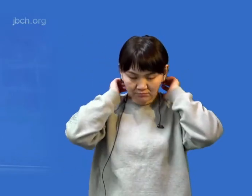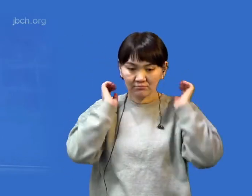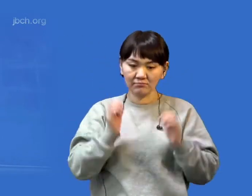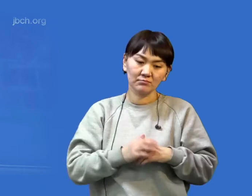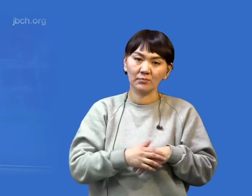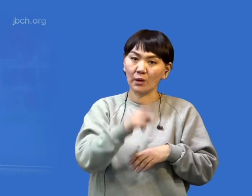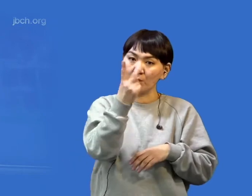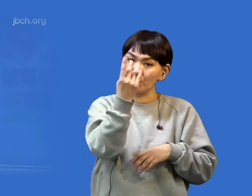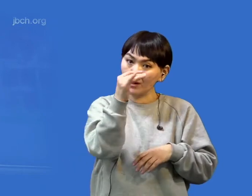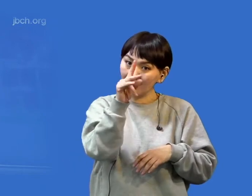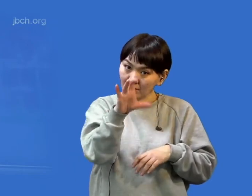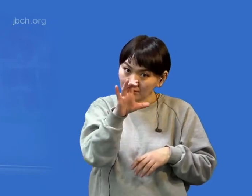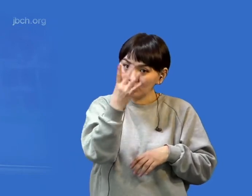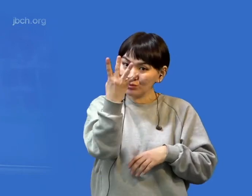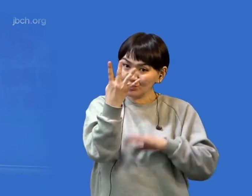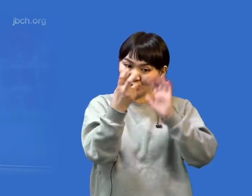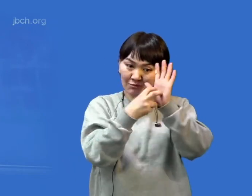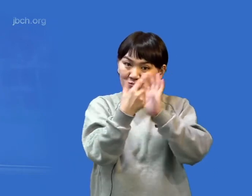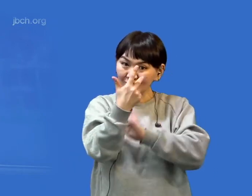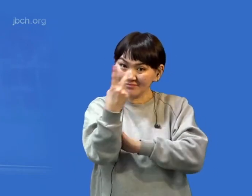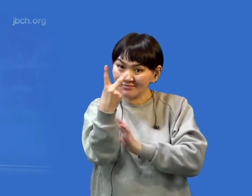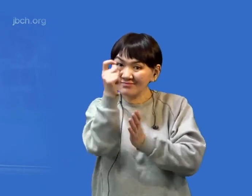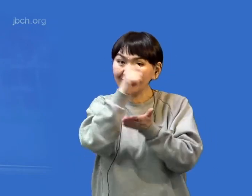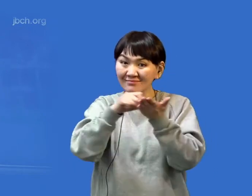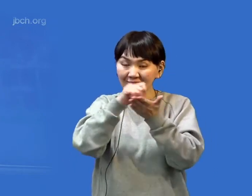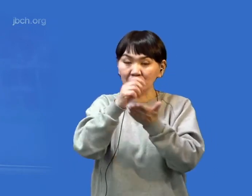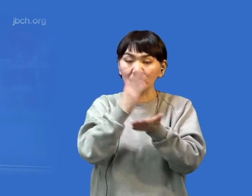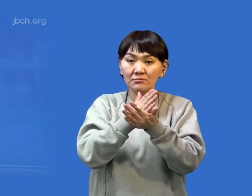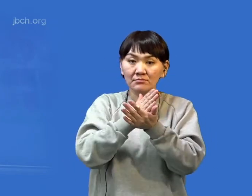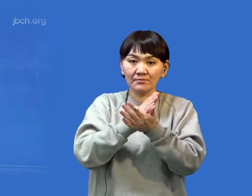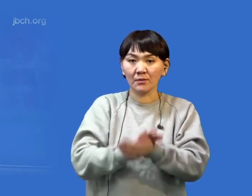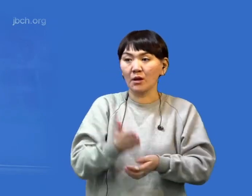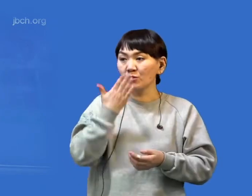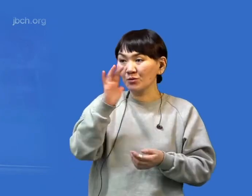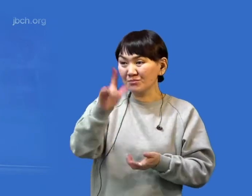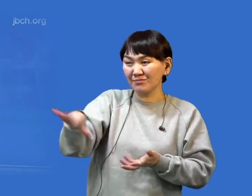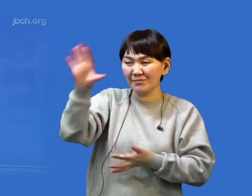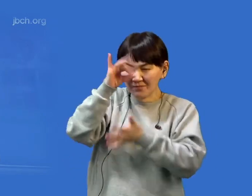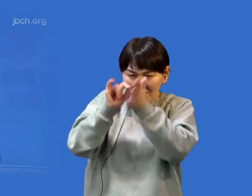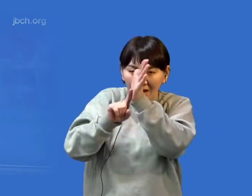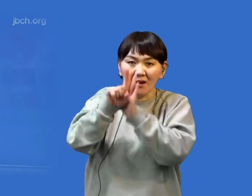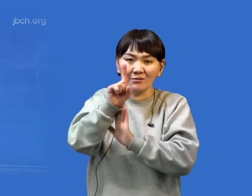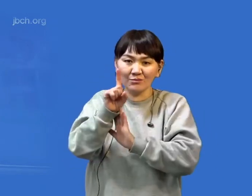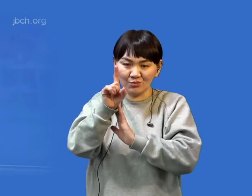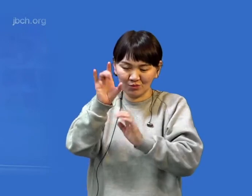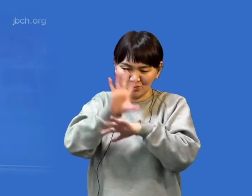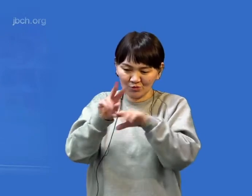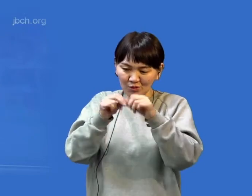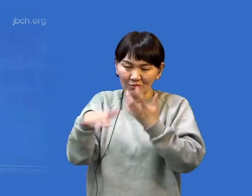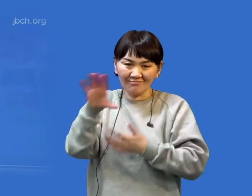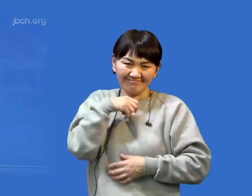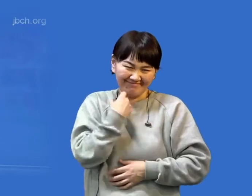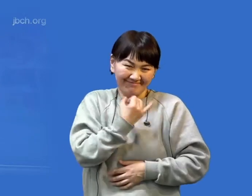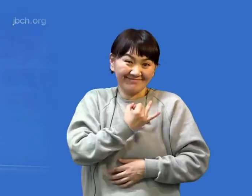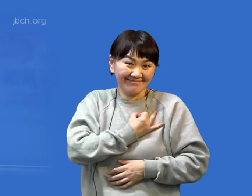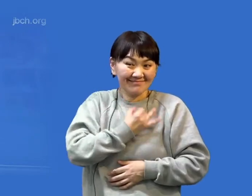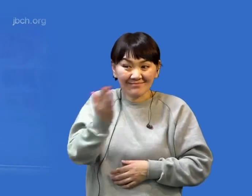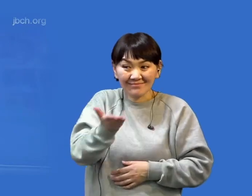Үлс 4:32 дугаар ишлэл дээрээс харуул Иерусалимд байгаа анхны чуулганы итгэгч нар тийм ээ.